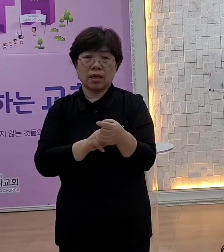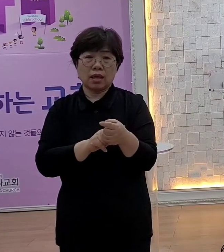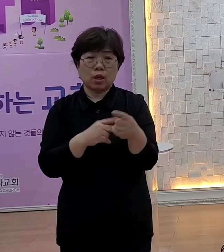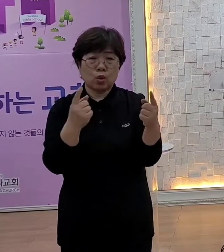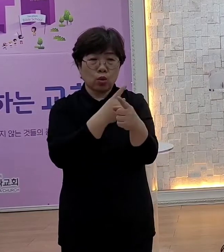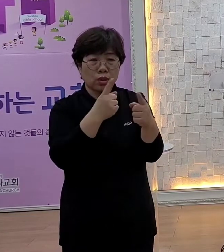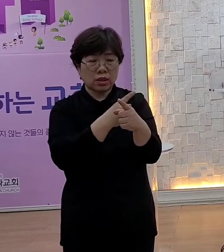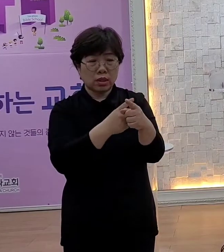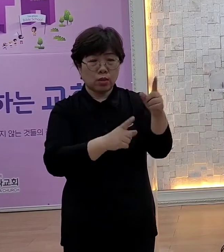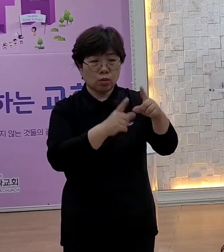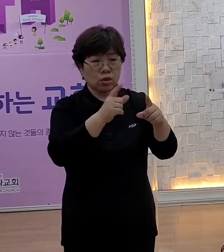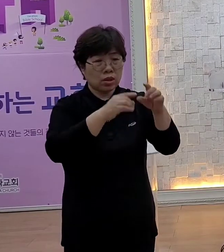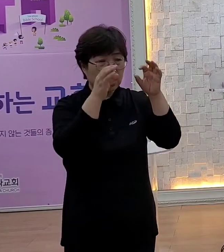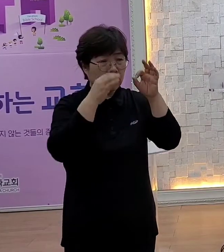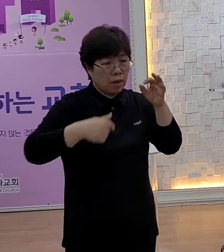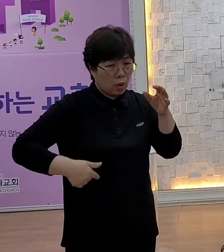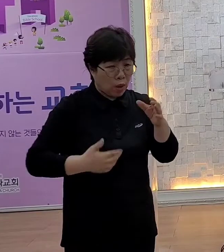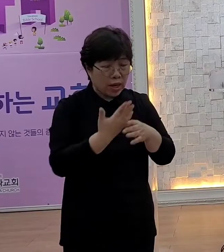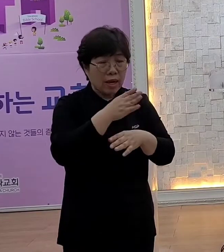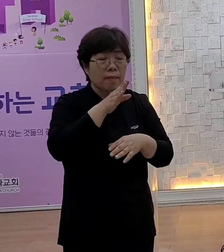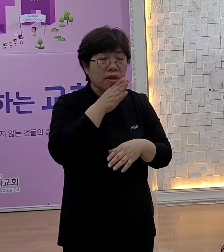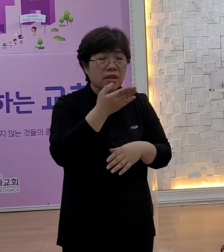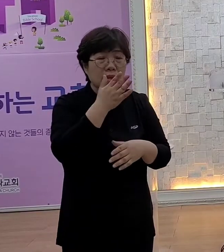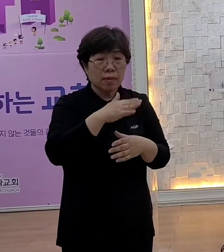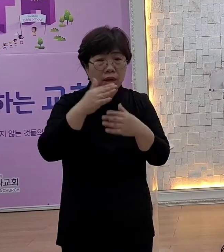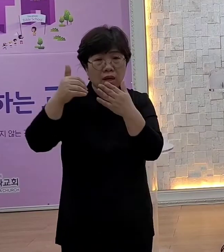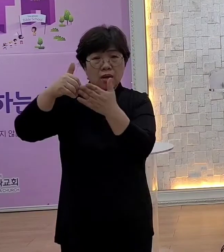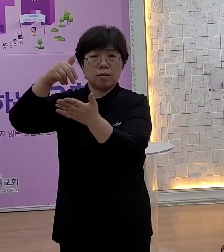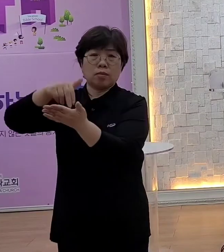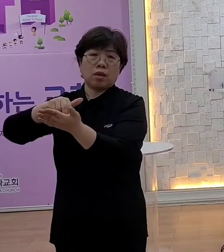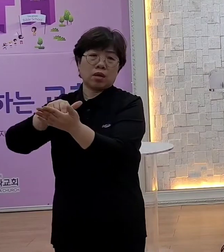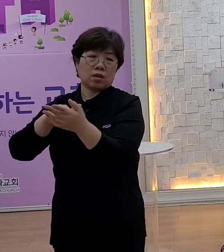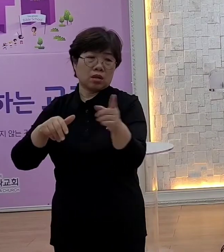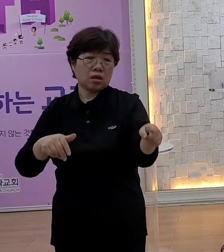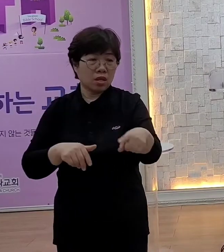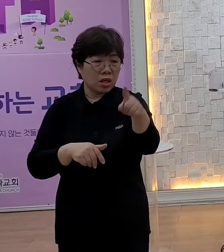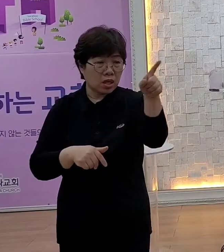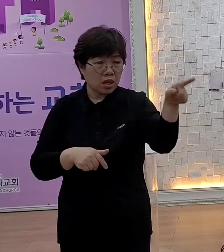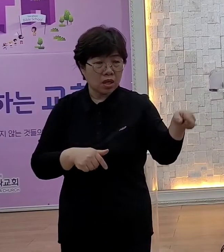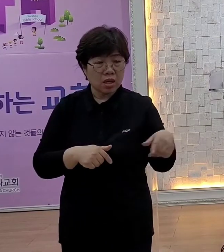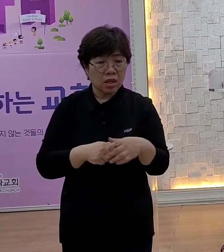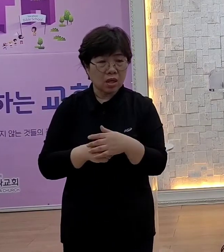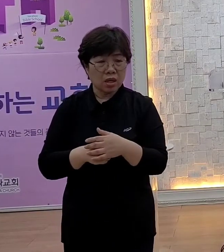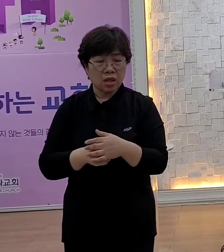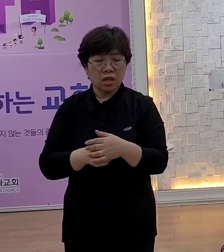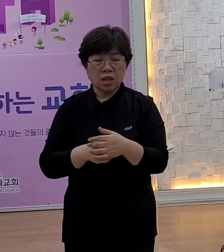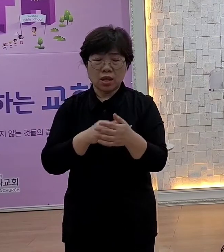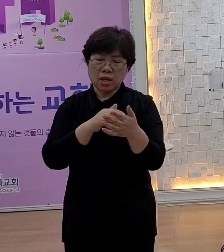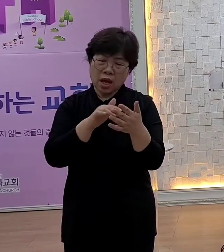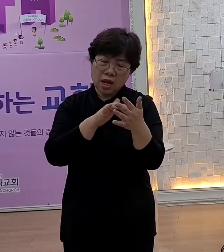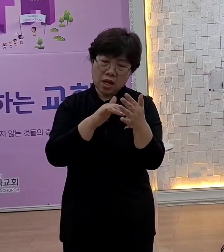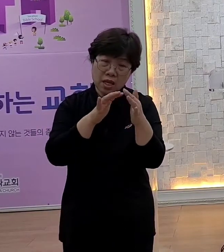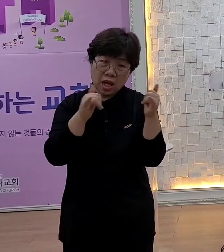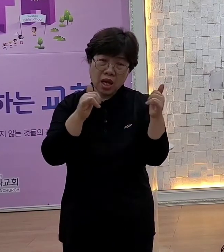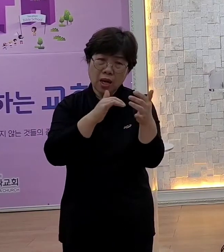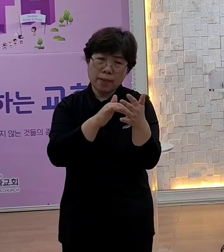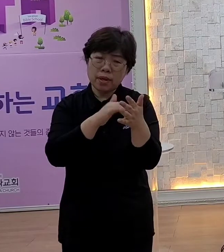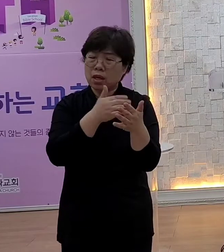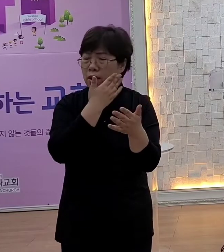얼렁뚱땅 그냥 베옷을 입고 막 금식을 하고 막 금식 회개하는 것처럼 보인다 할지라도 하나님은 또 그것을 끈덕지로